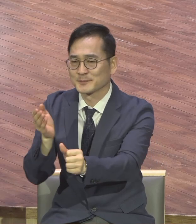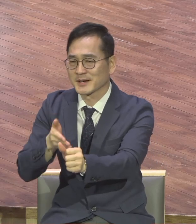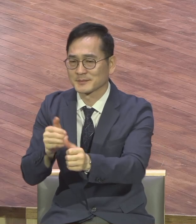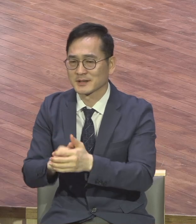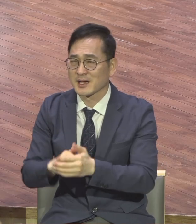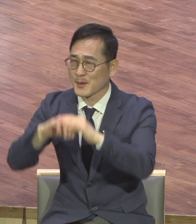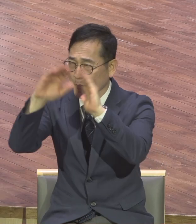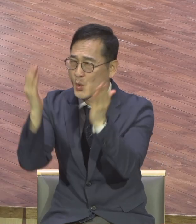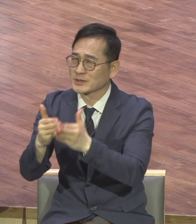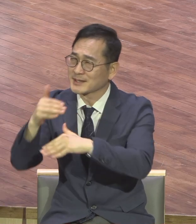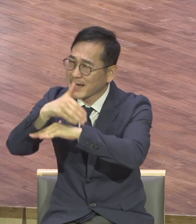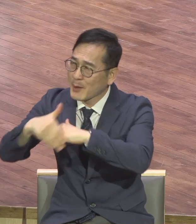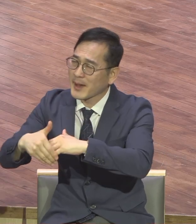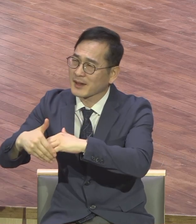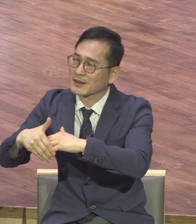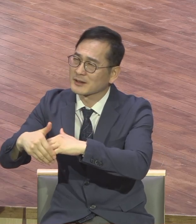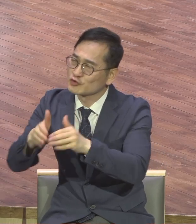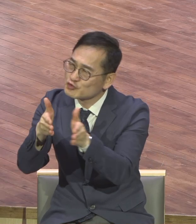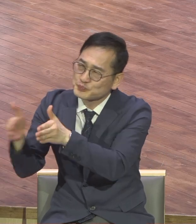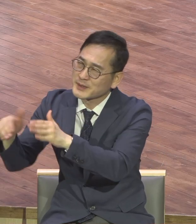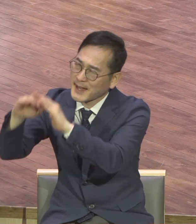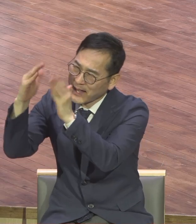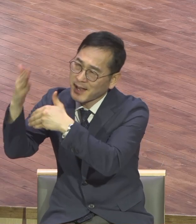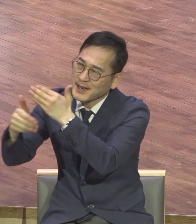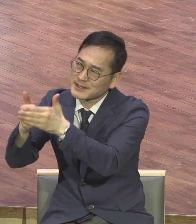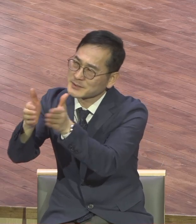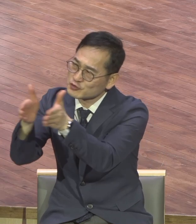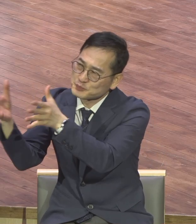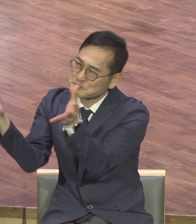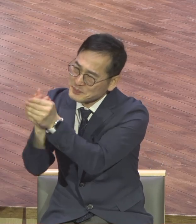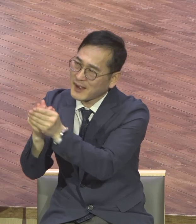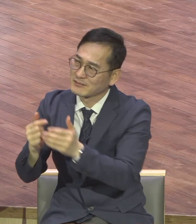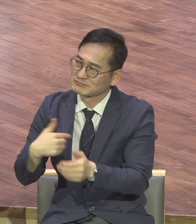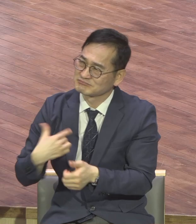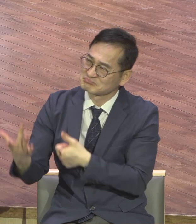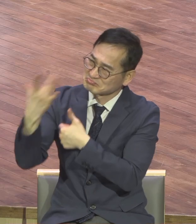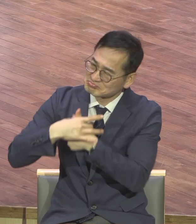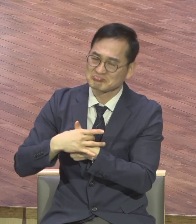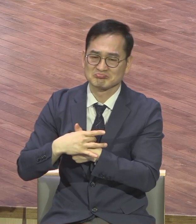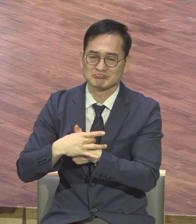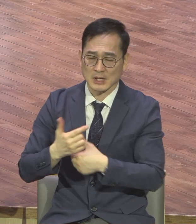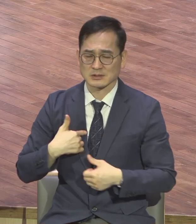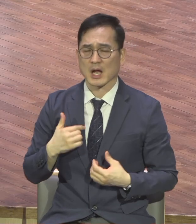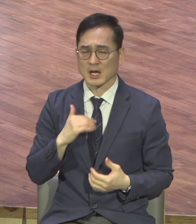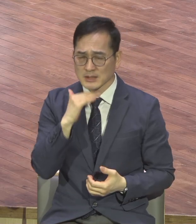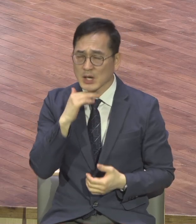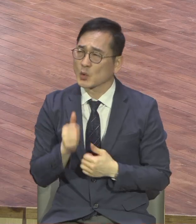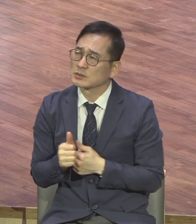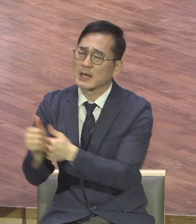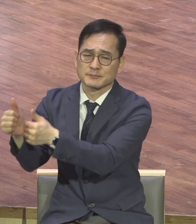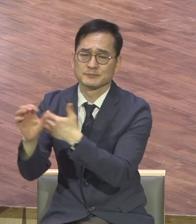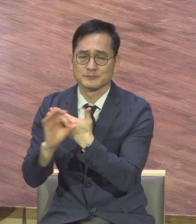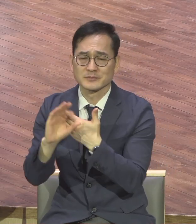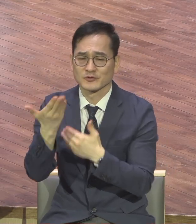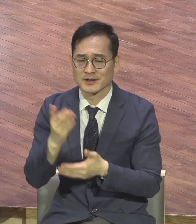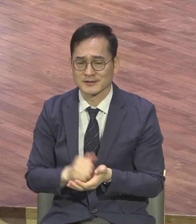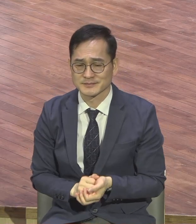모든 계획이 그 속에 있기 때문에 하나님께서 나를 통해 하신다. 우리는 온전히 제자들처럼 따라가기만 하면 돼요.